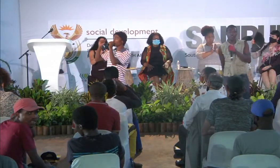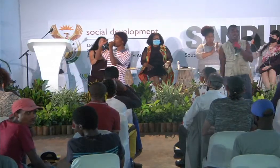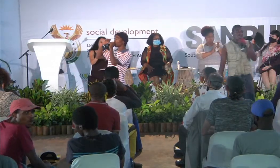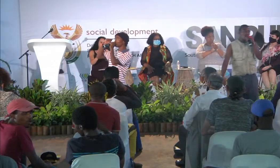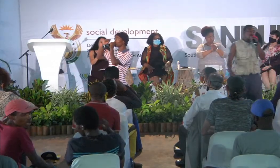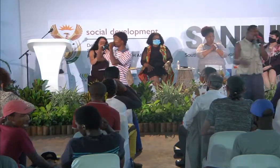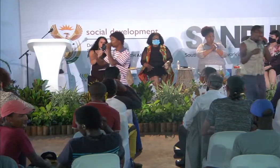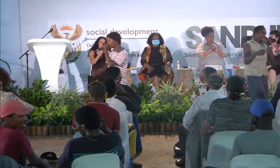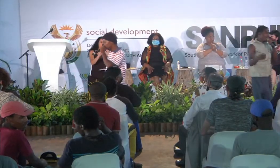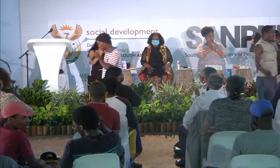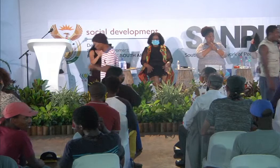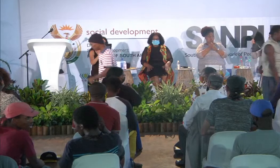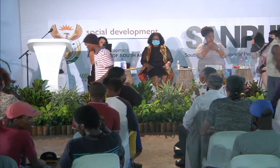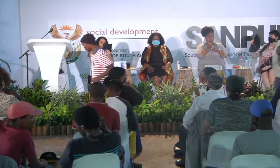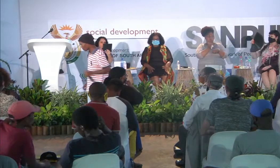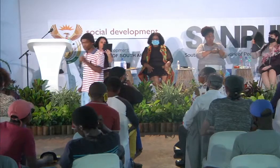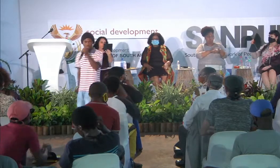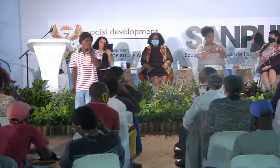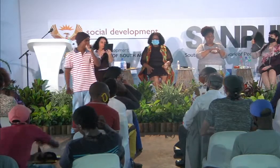wololo